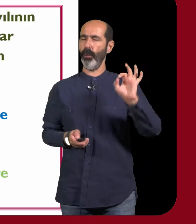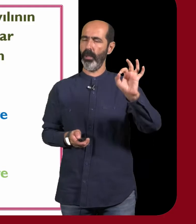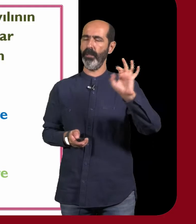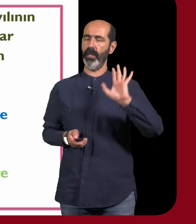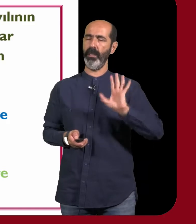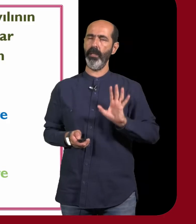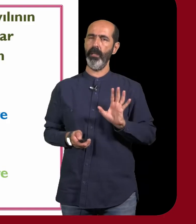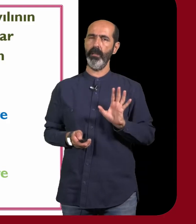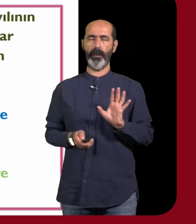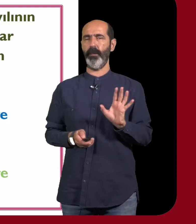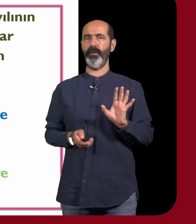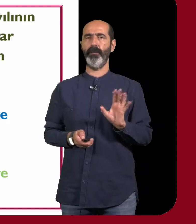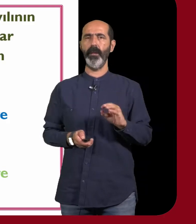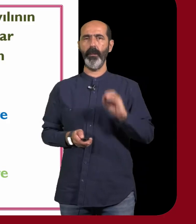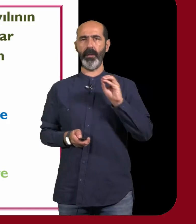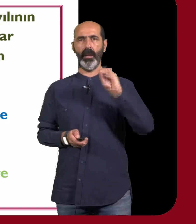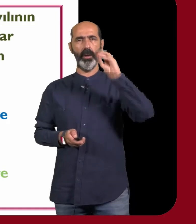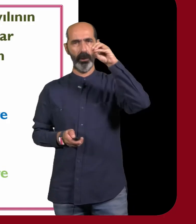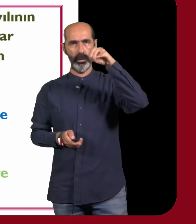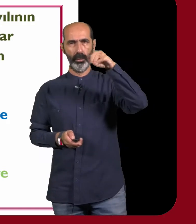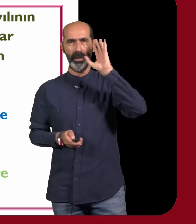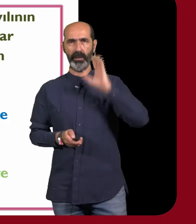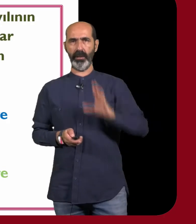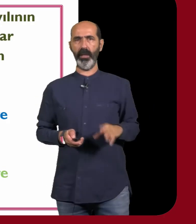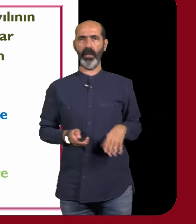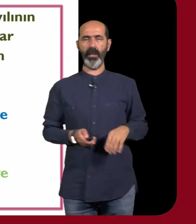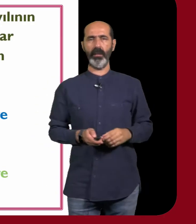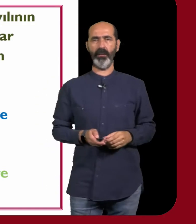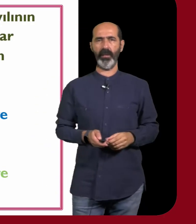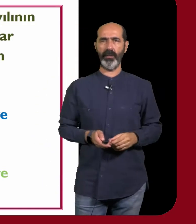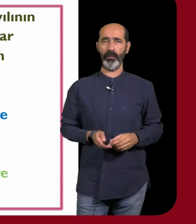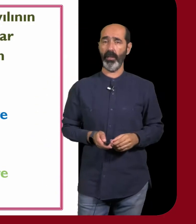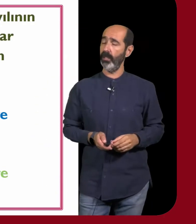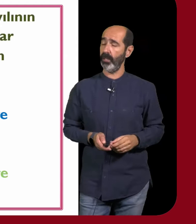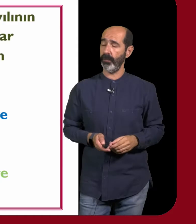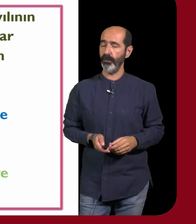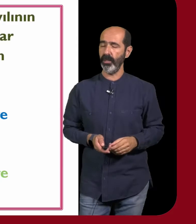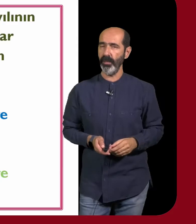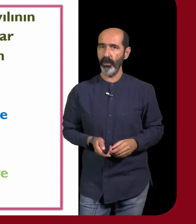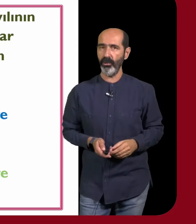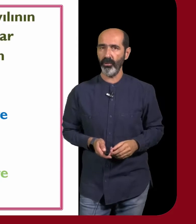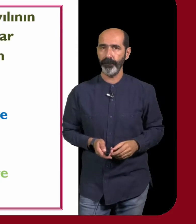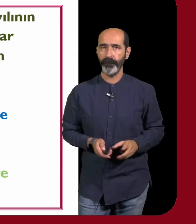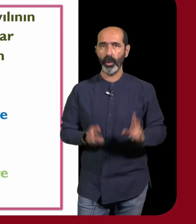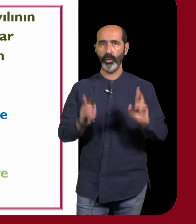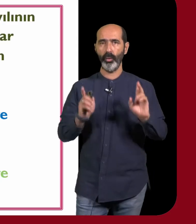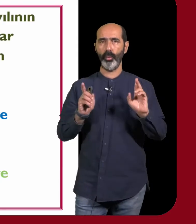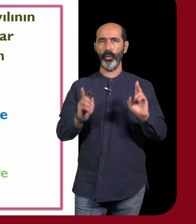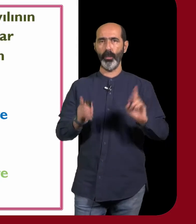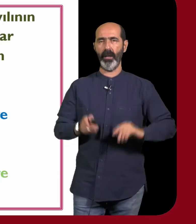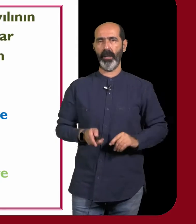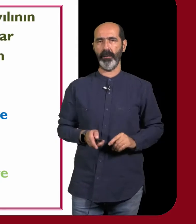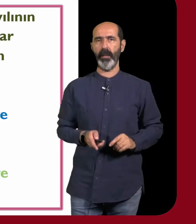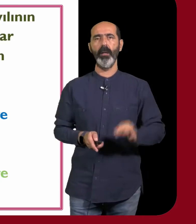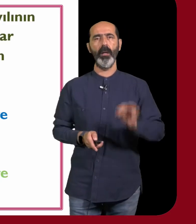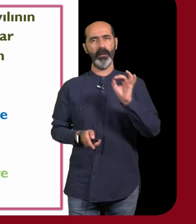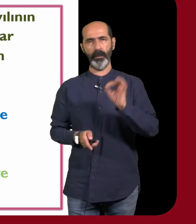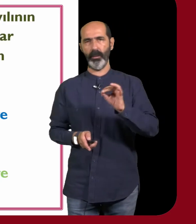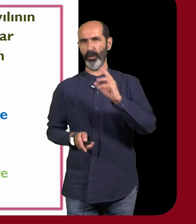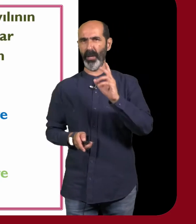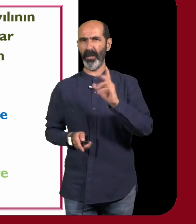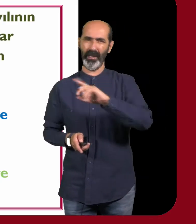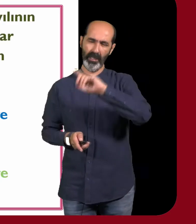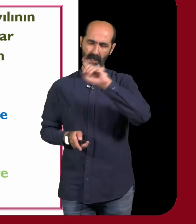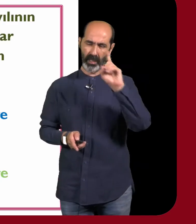böyle bir de evlenme yapabiliriz ve dünyadaki Ay yılı esasına göre İlk takvimi Kim demiş sürerlerdi